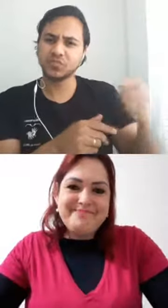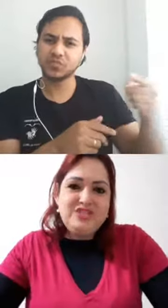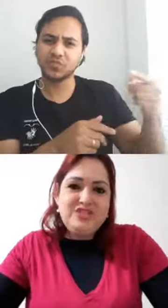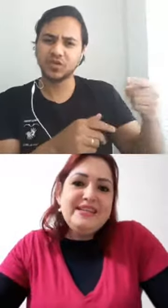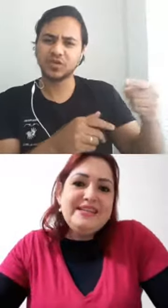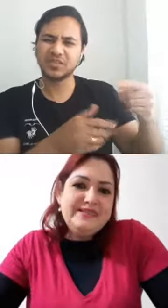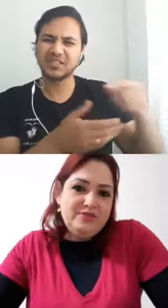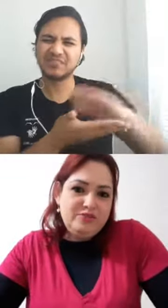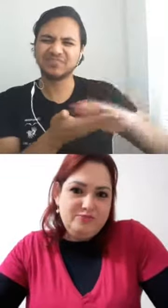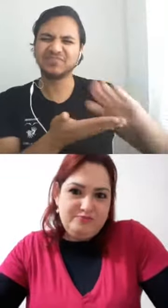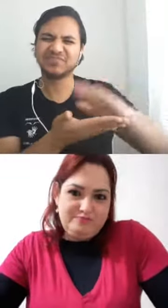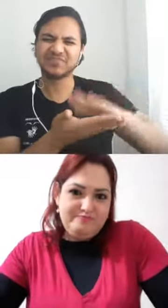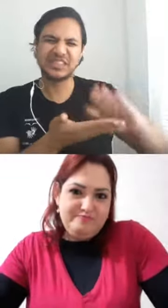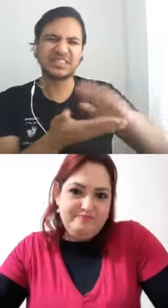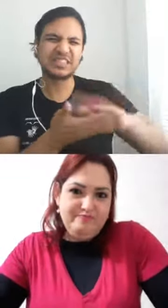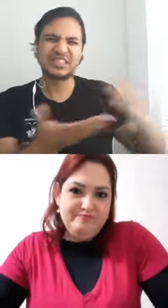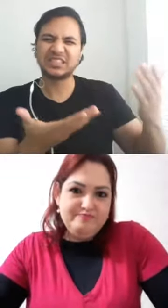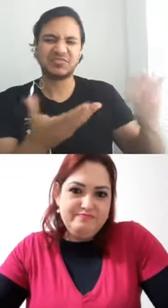se desgastando.